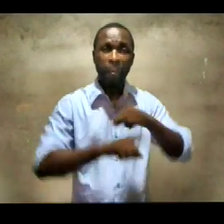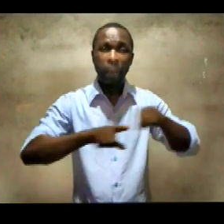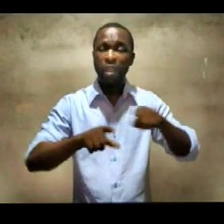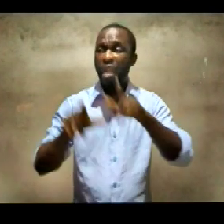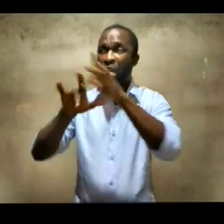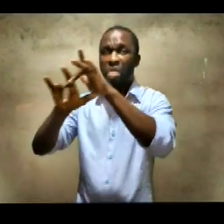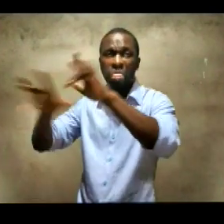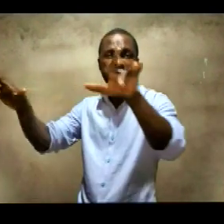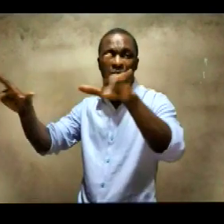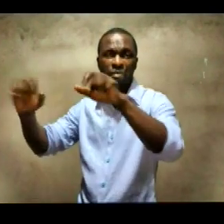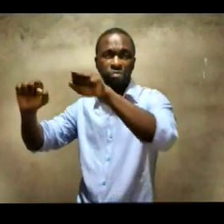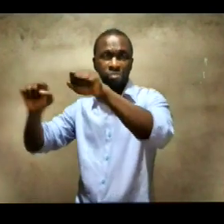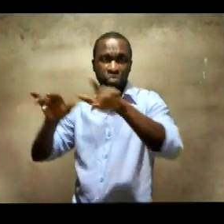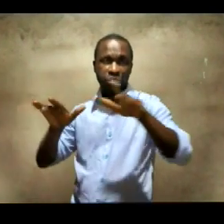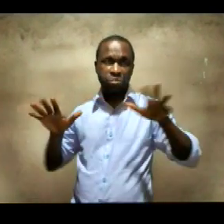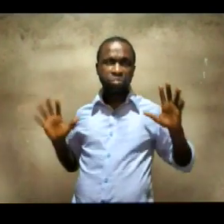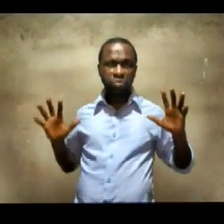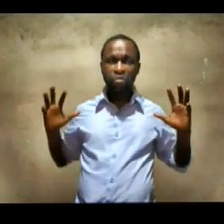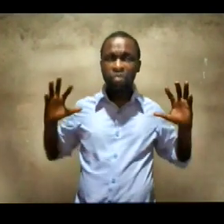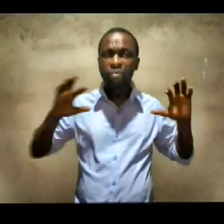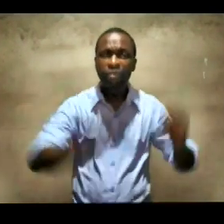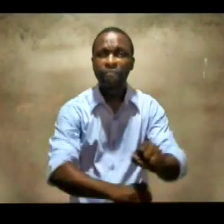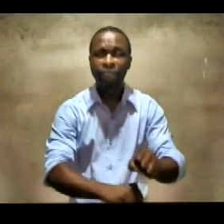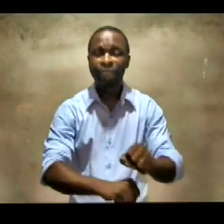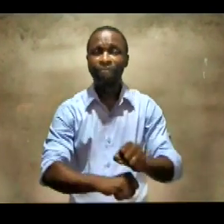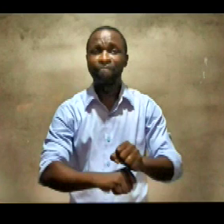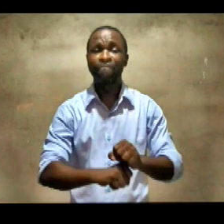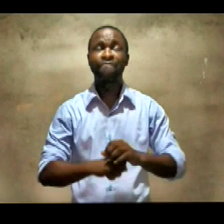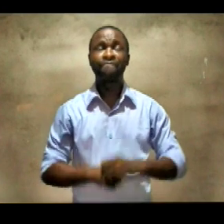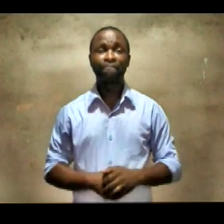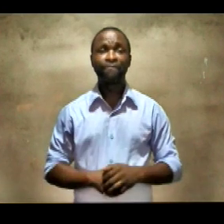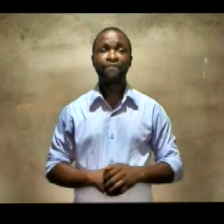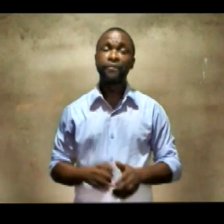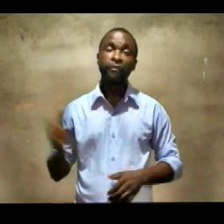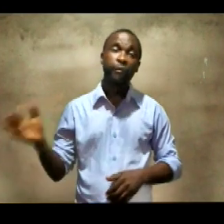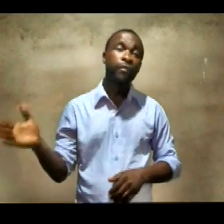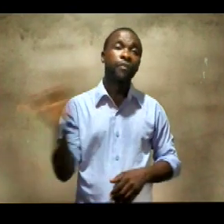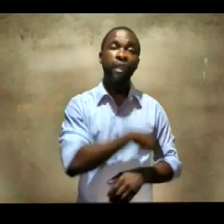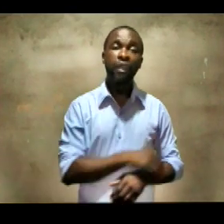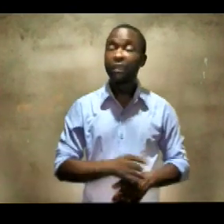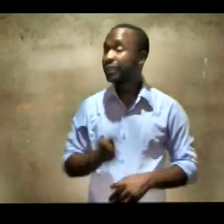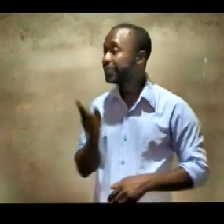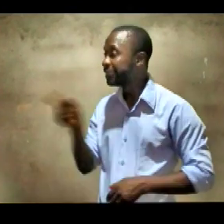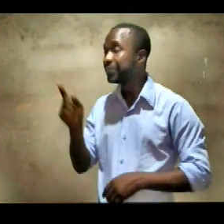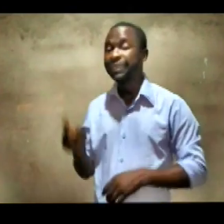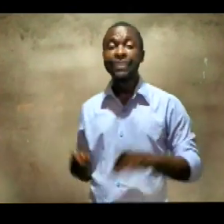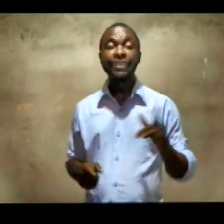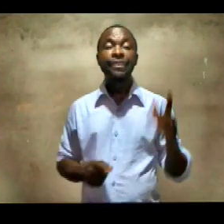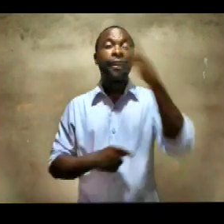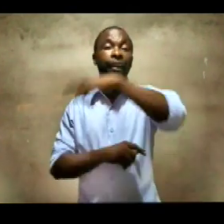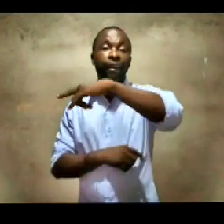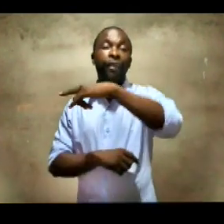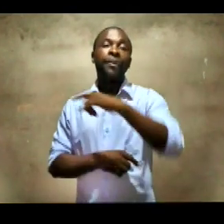Je jure que l'Algérie est... Pour l'armée, les élections de la semaine prochaine sont le seul moyen de mettre fin à l'impasse politique. Un